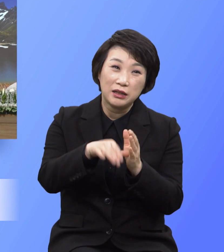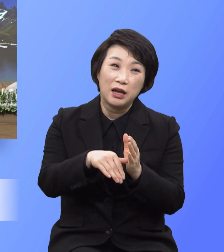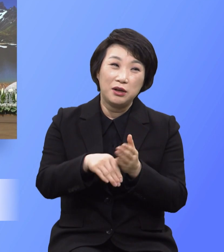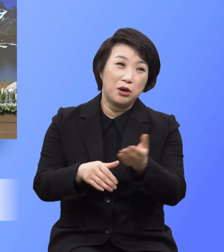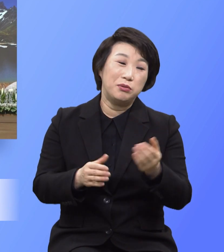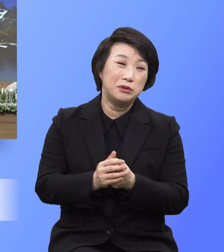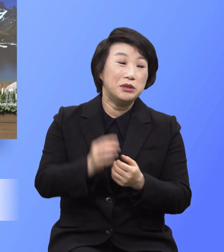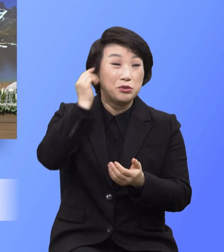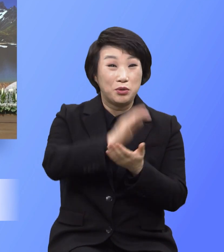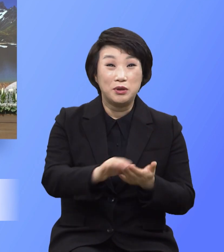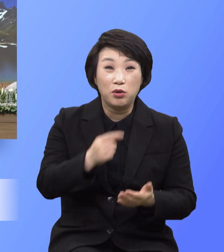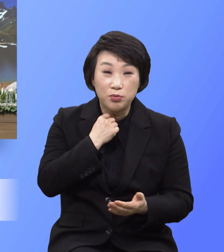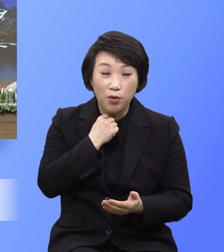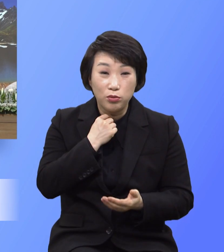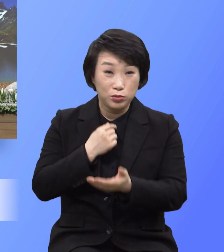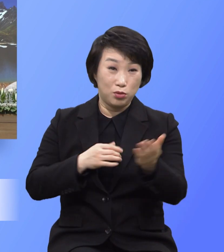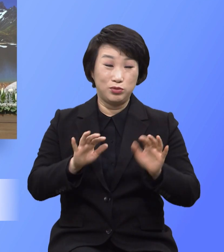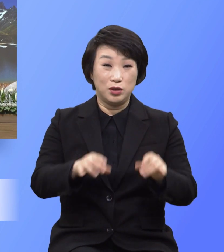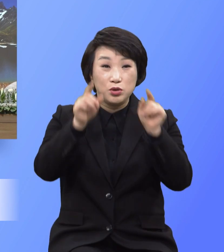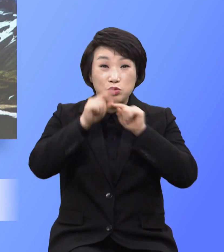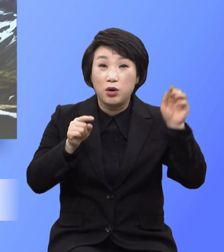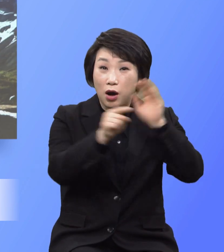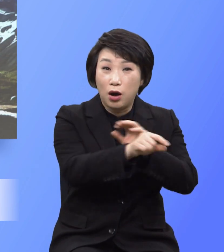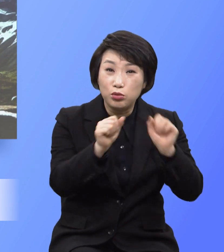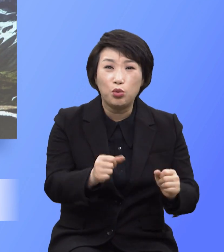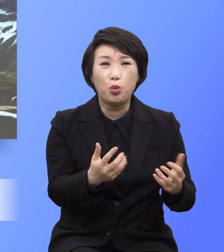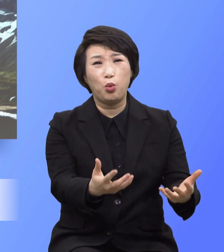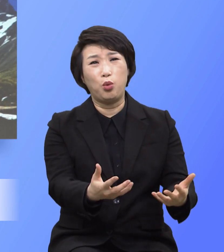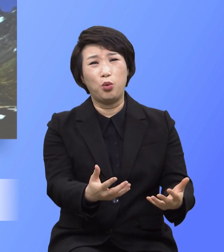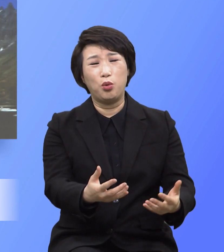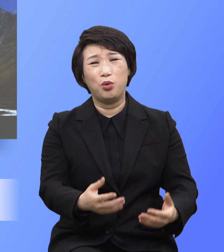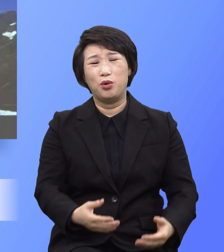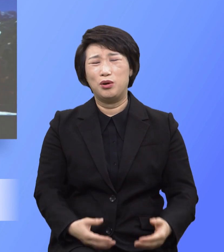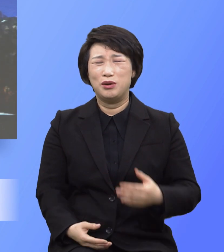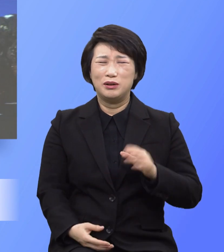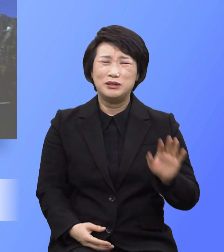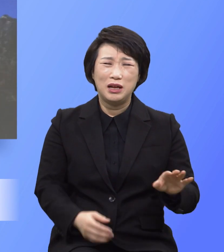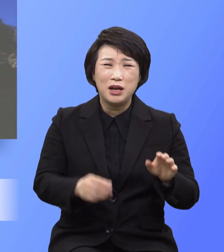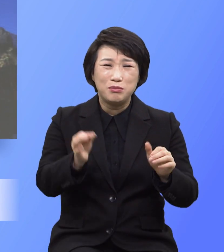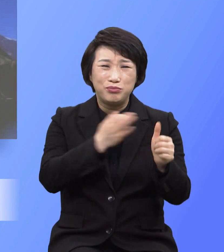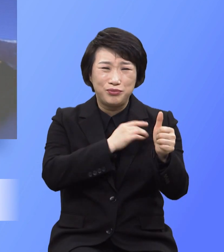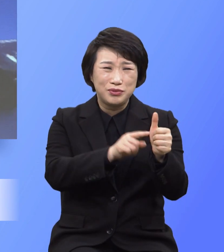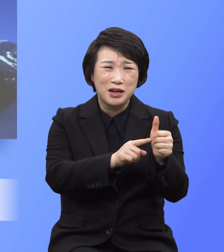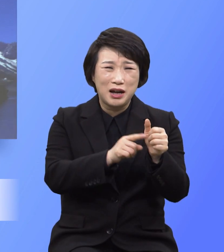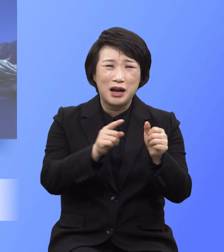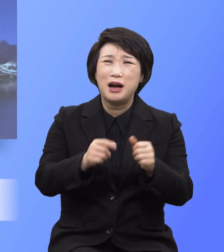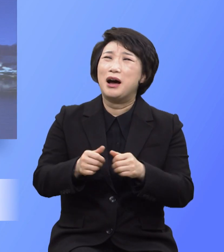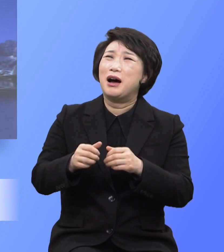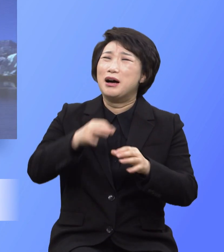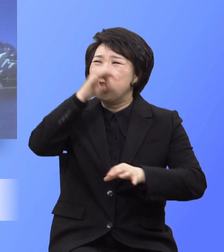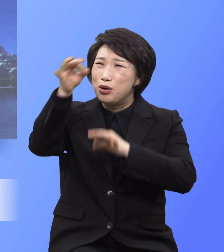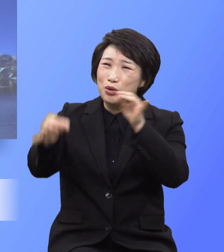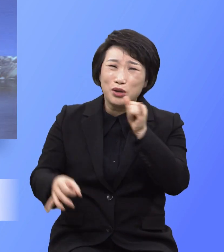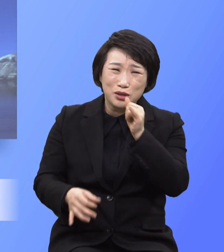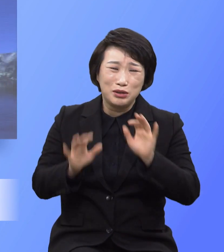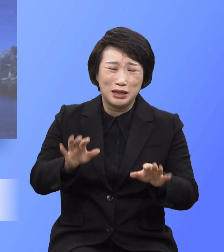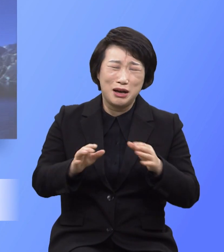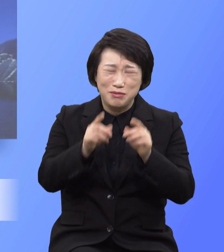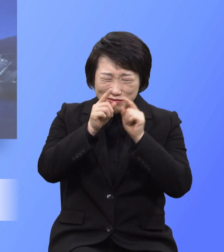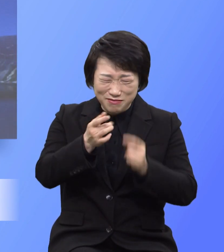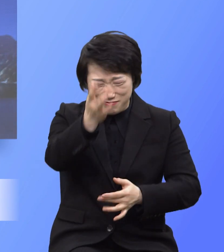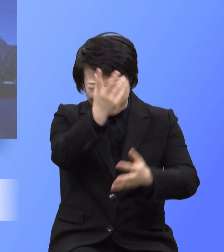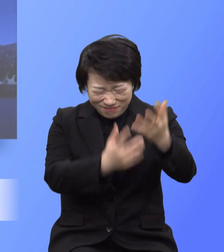그러잖아요. 지옥에서 어떻게 견디겠어요? 내가 이 불꽃 가운데서 죽을